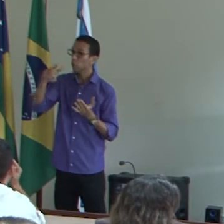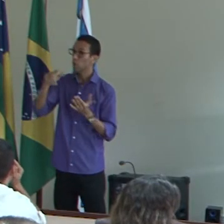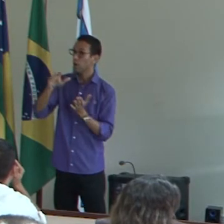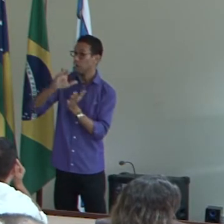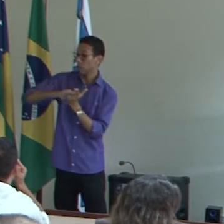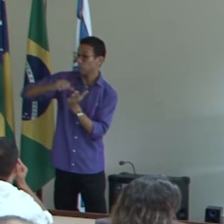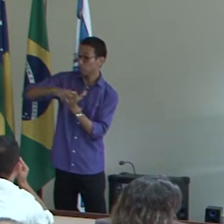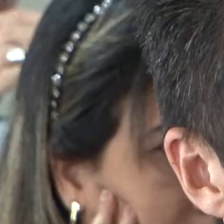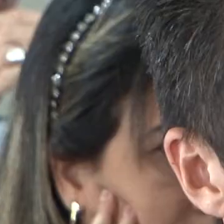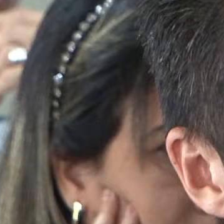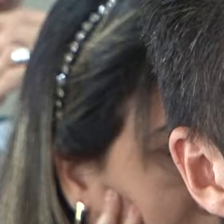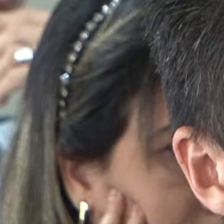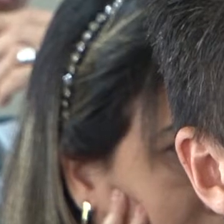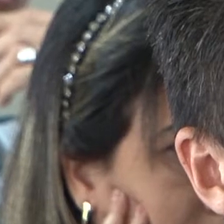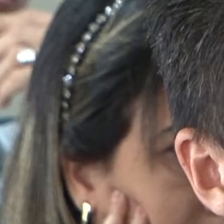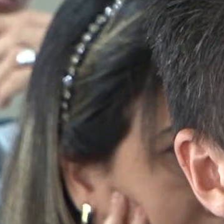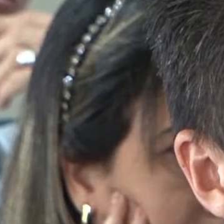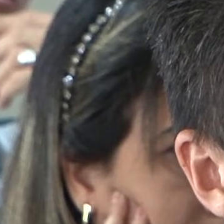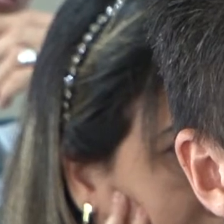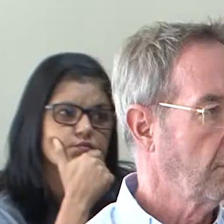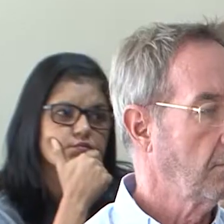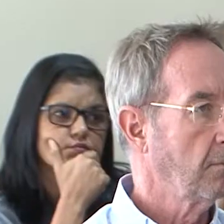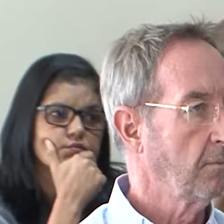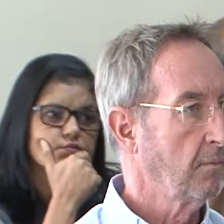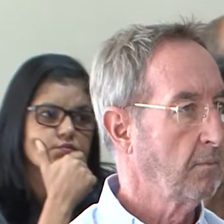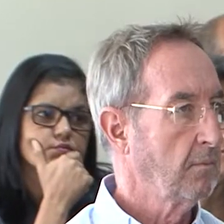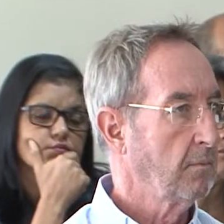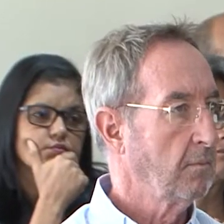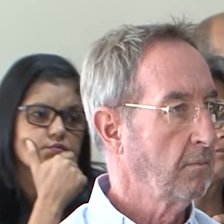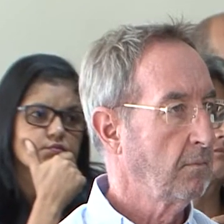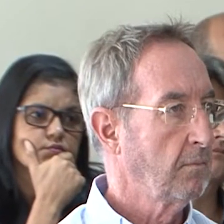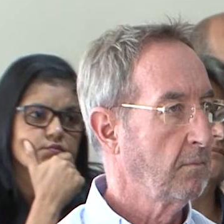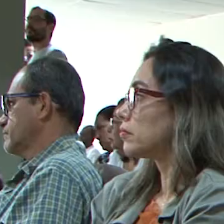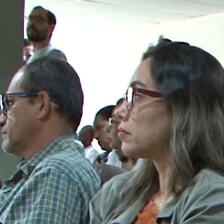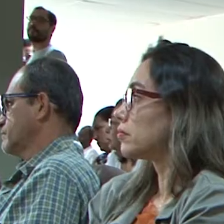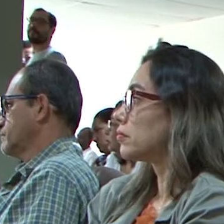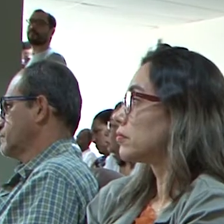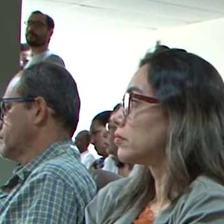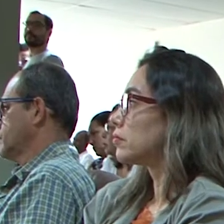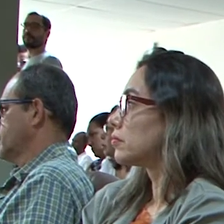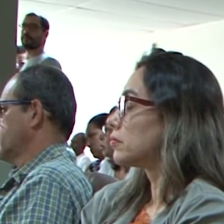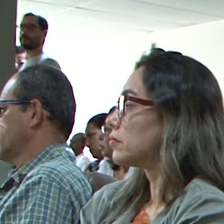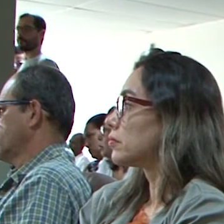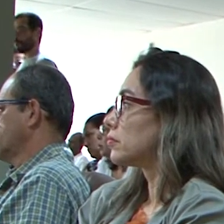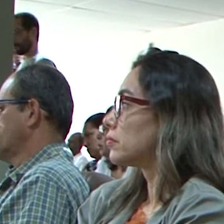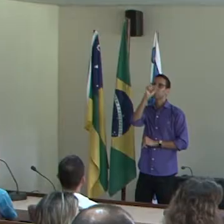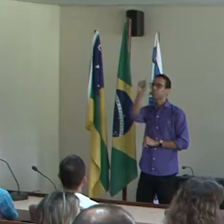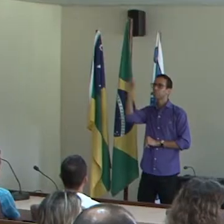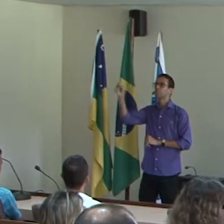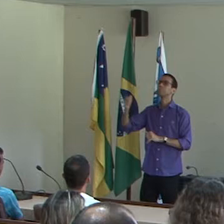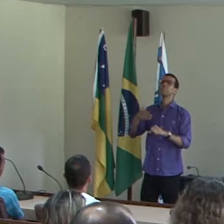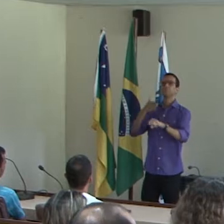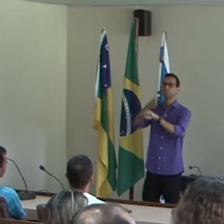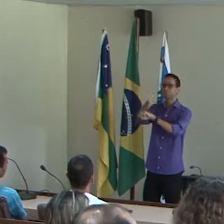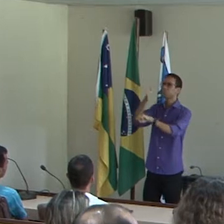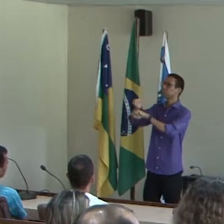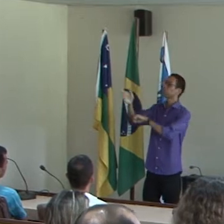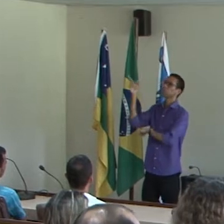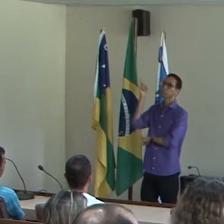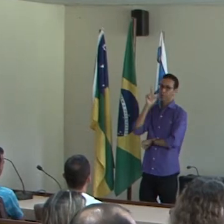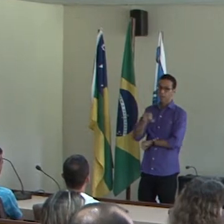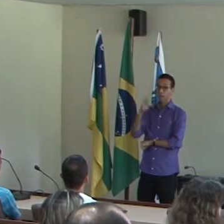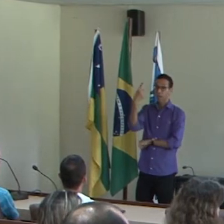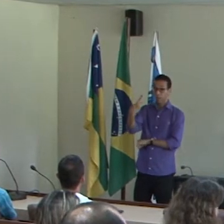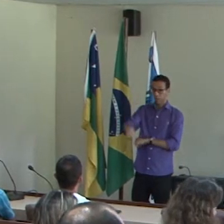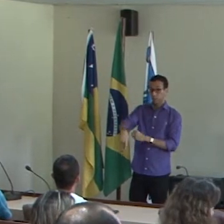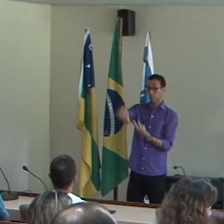também atendemos, como servidores, atendemos os alunos, então há necessidade de capacitar as pessoas para lidarem com esse público. Universidade é um programa de